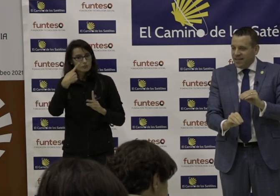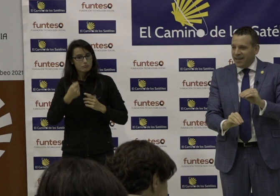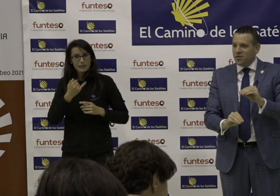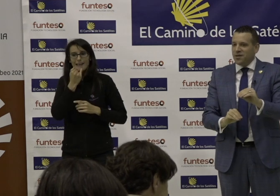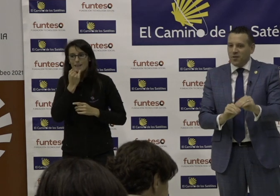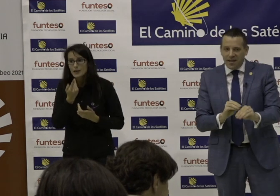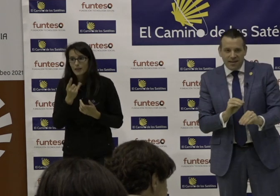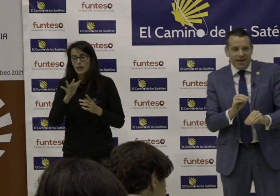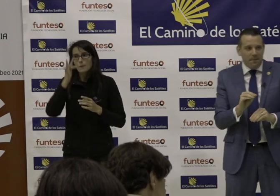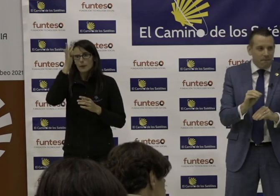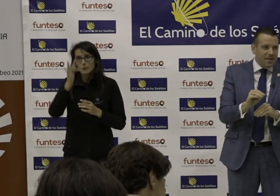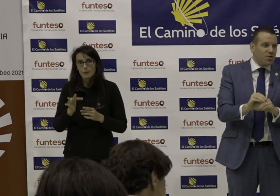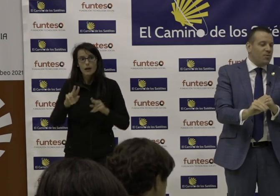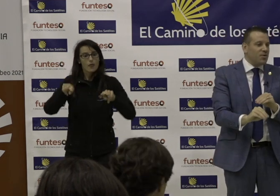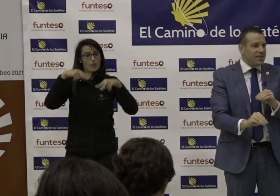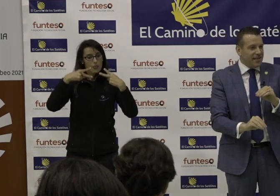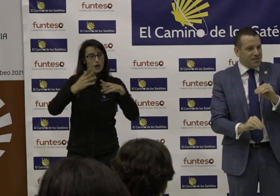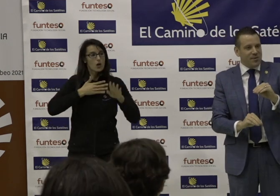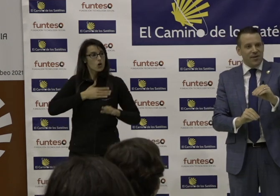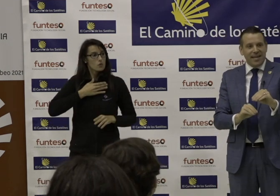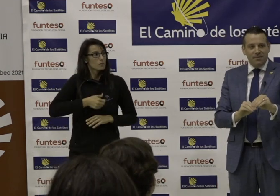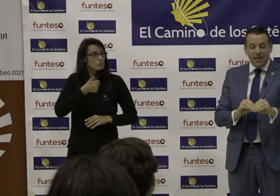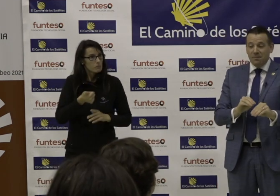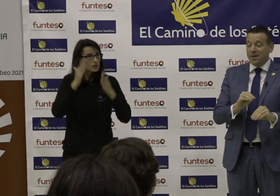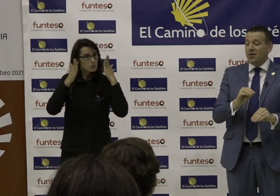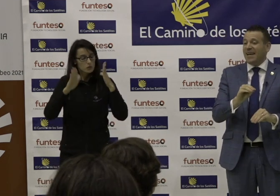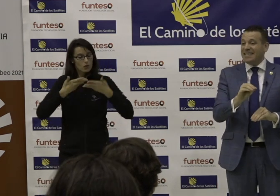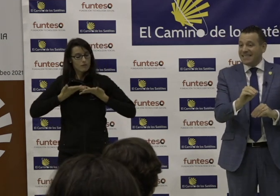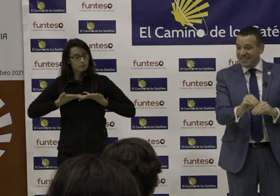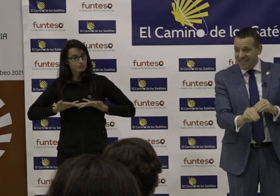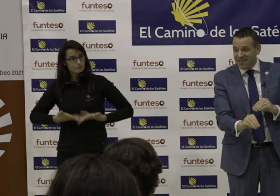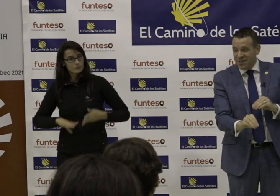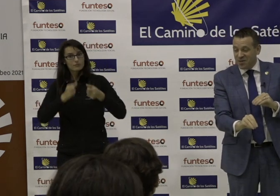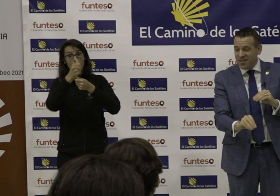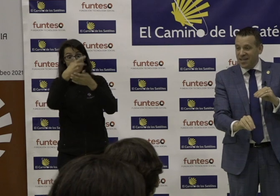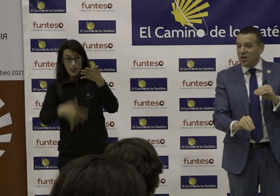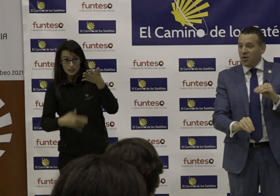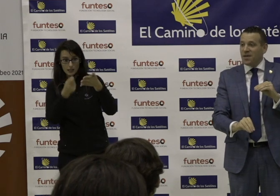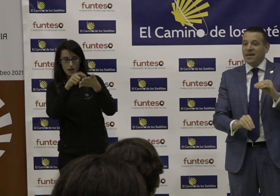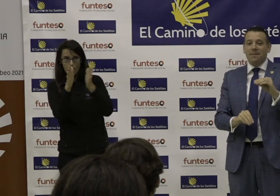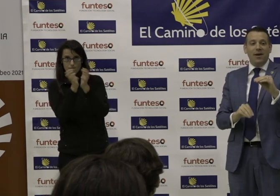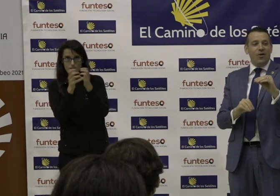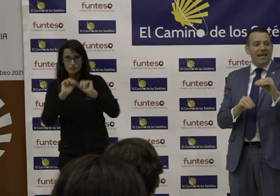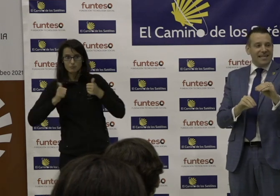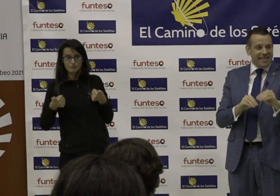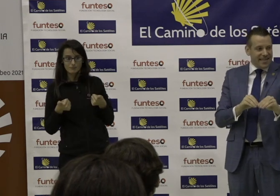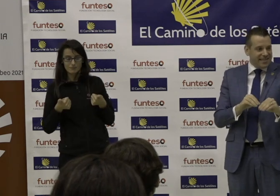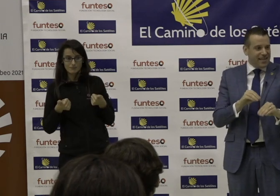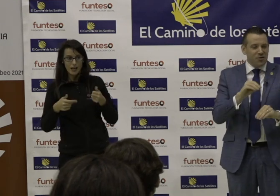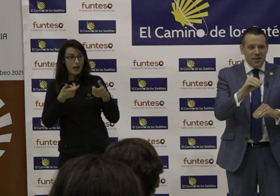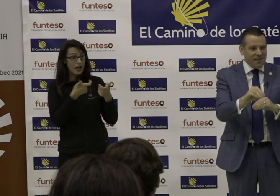neurotransmisores que nos ayude a cenar más cómodos, tener ese momento de calma, empezar con las listas de deseos, comenzar a mejorar